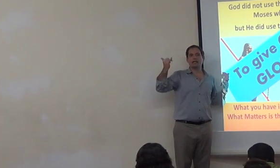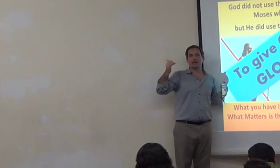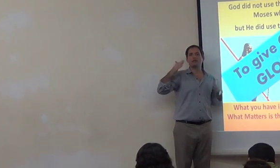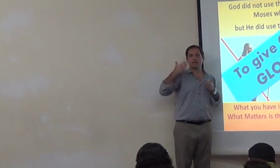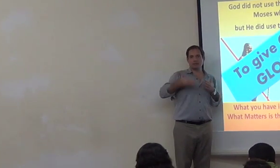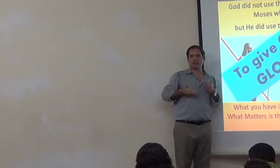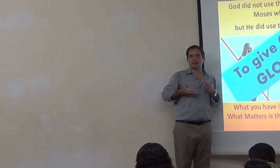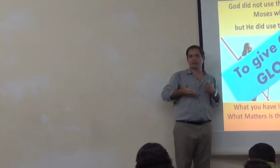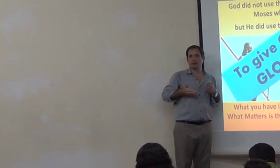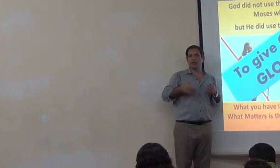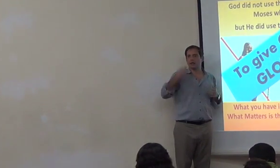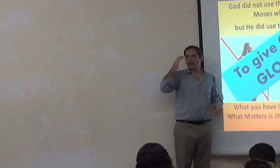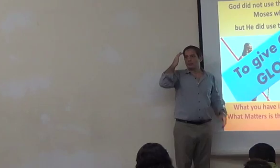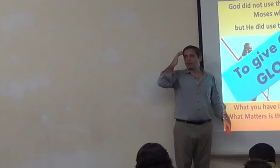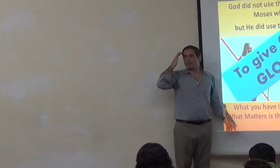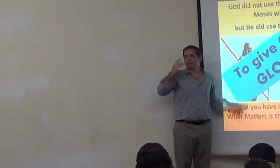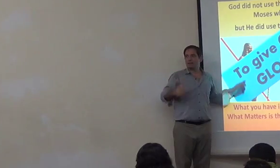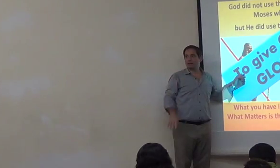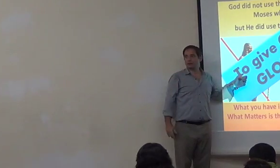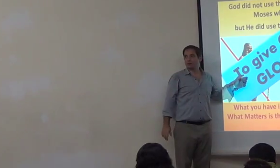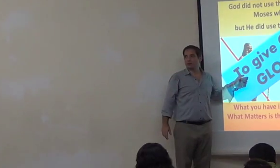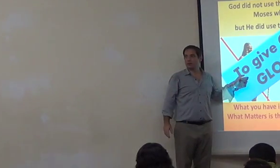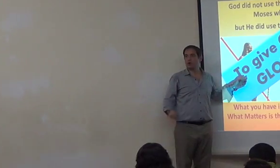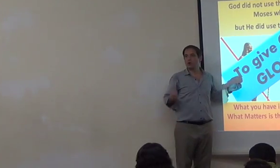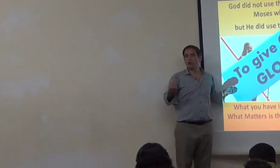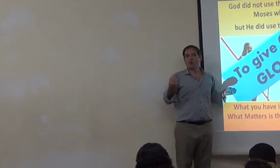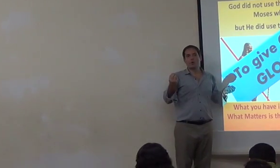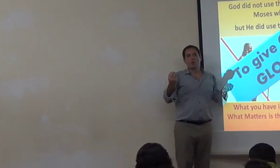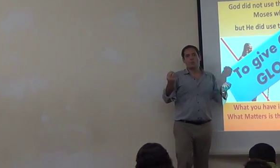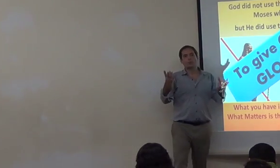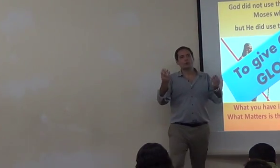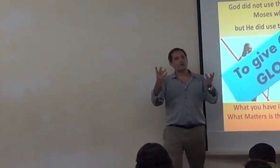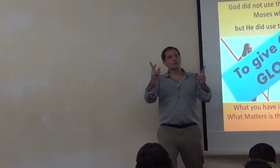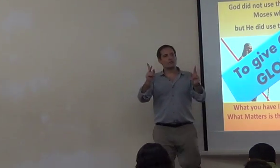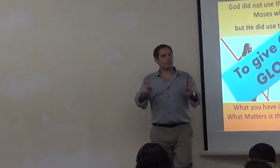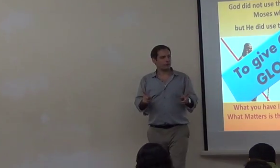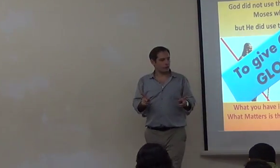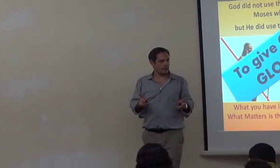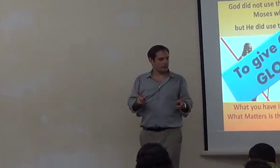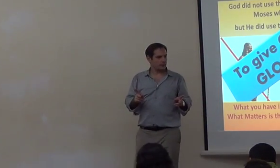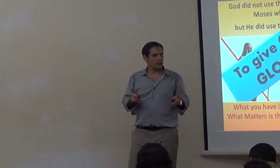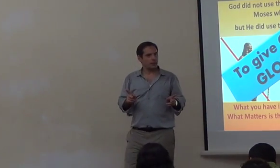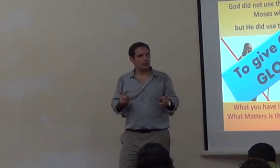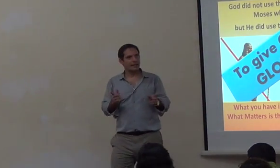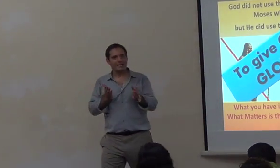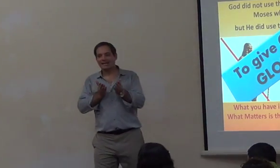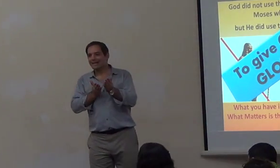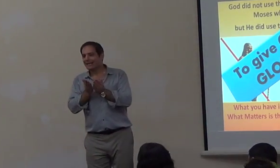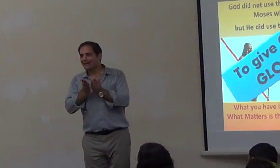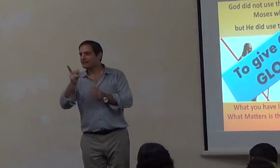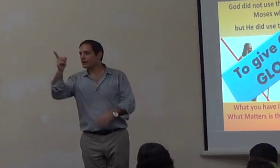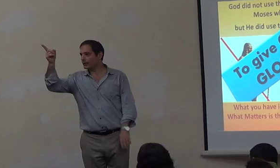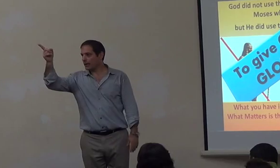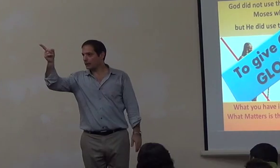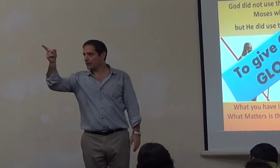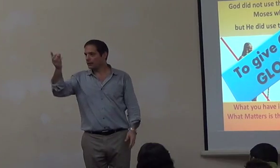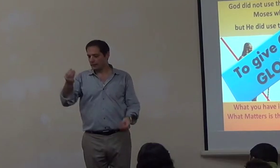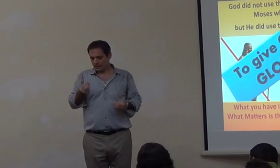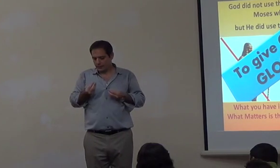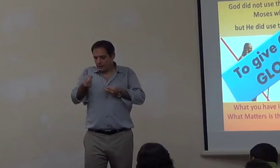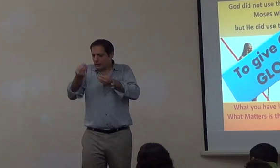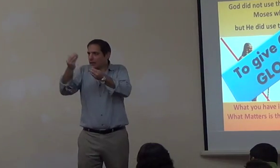La prédica de hoy termina, pero piensen en esto. Muchas personas le sirven